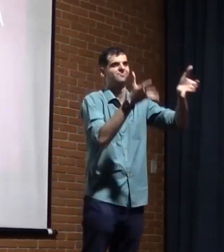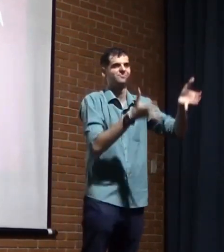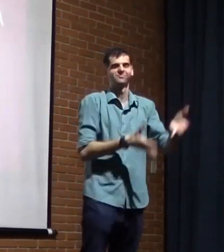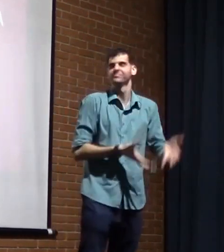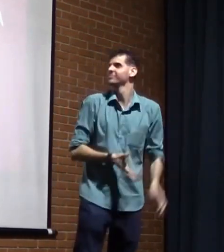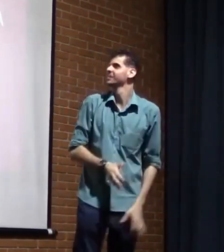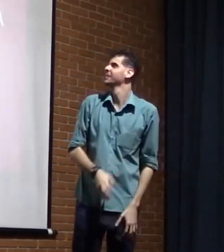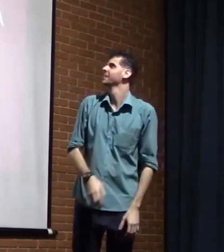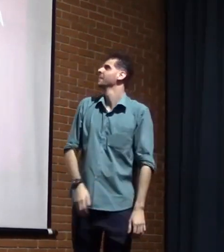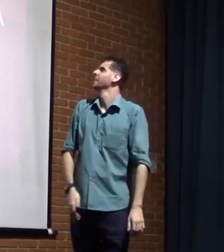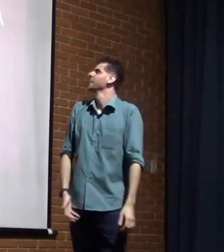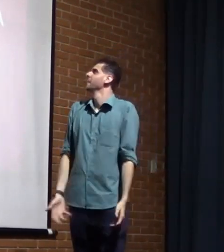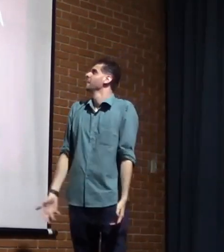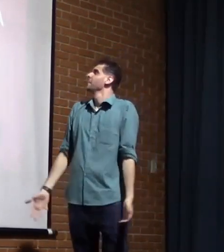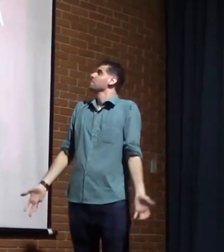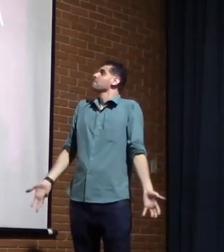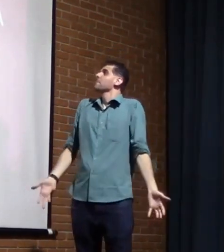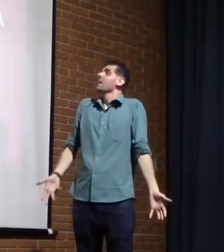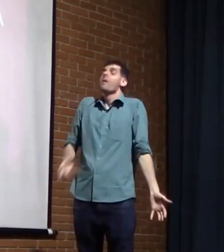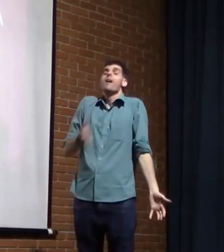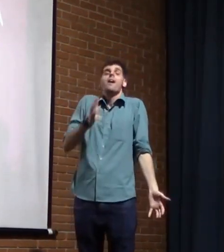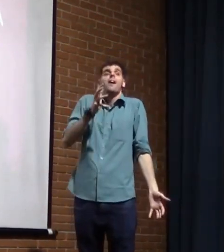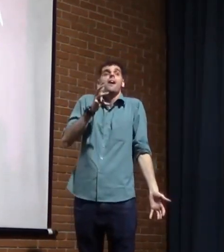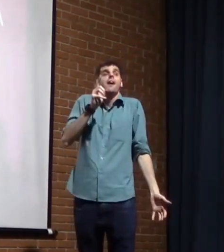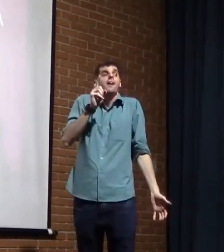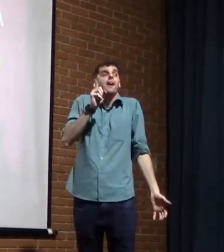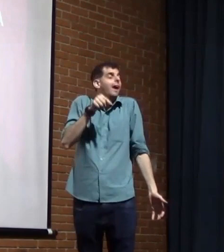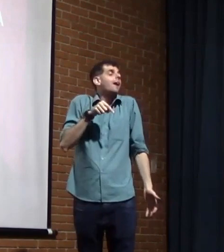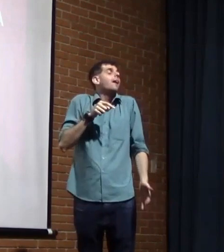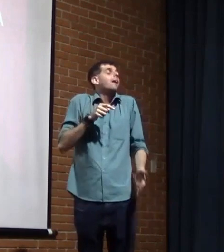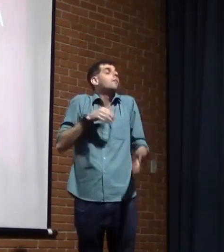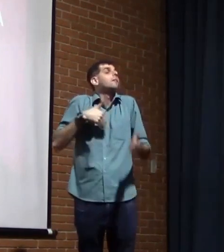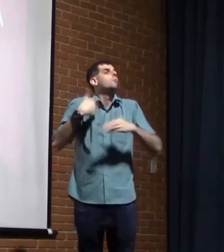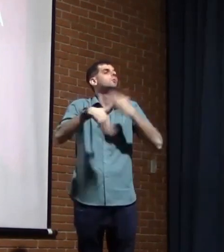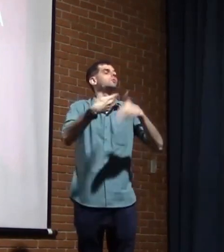Essa precariedade que ainda se existe, né? E assim,